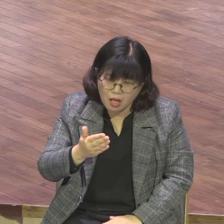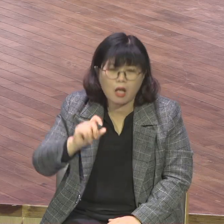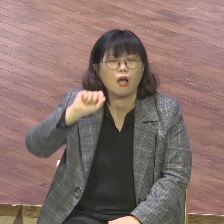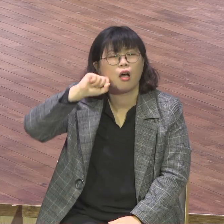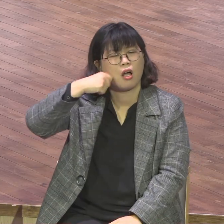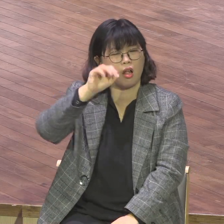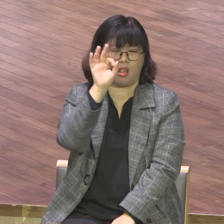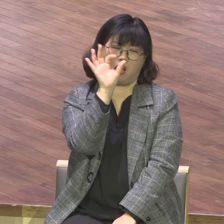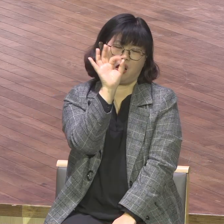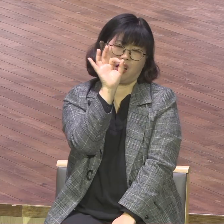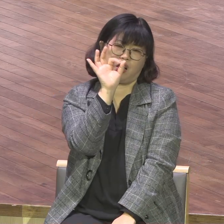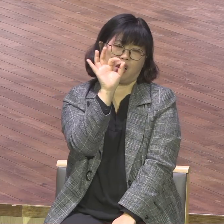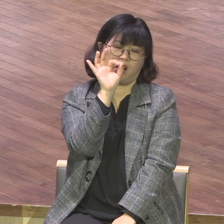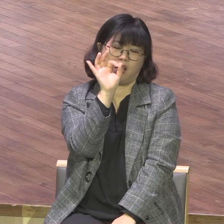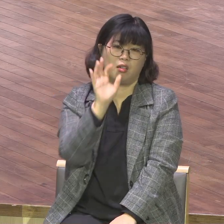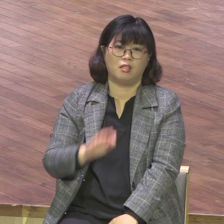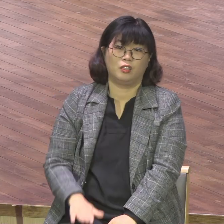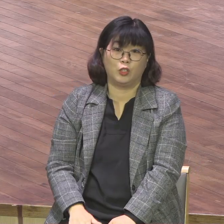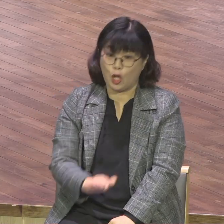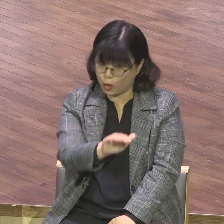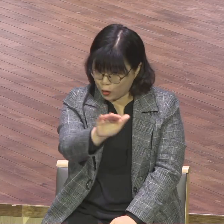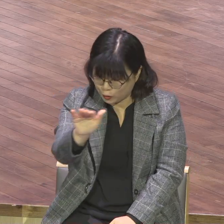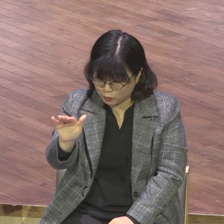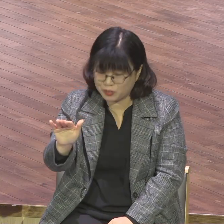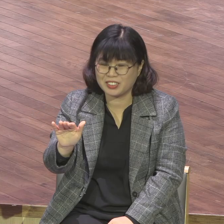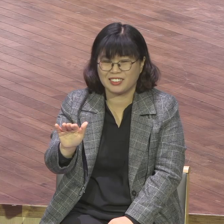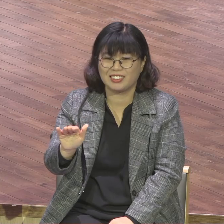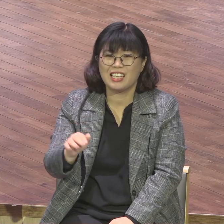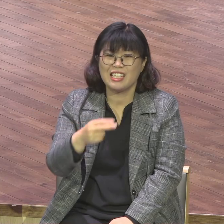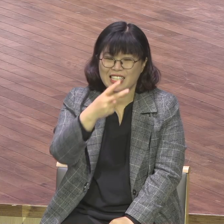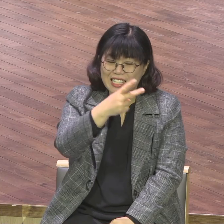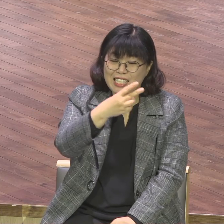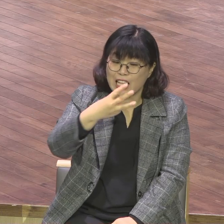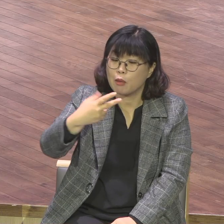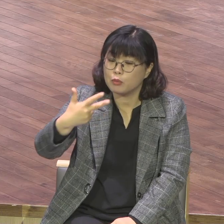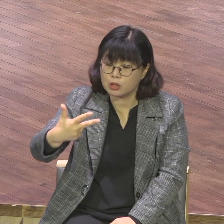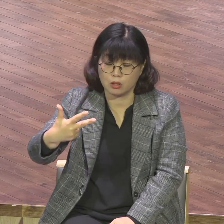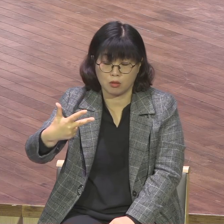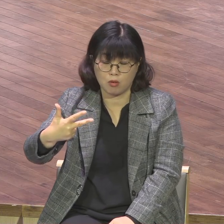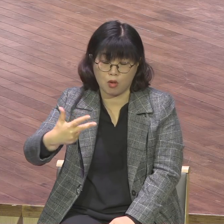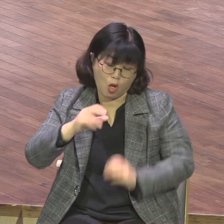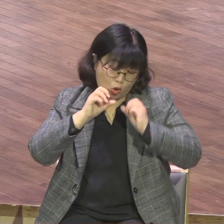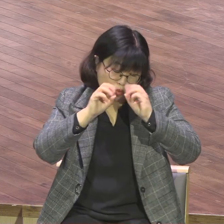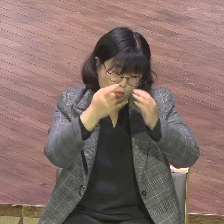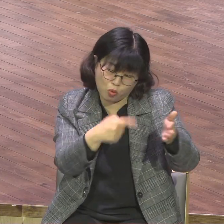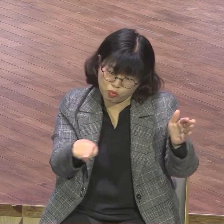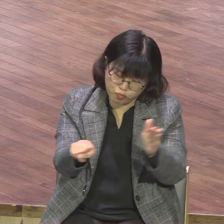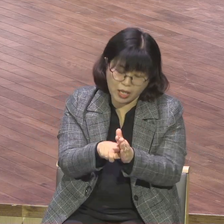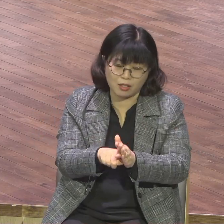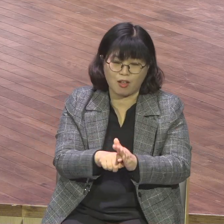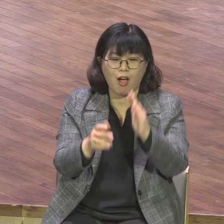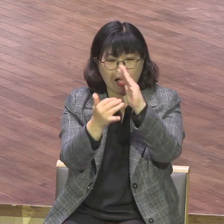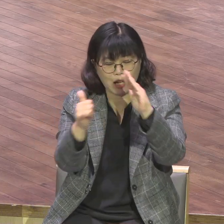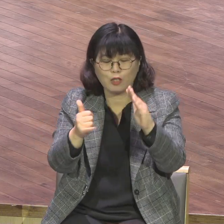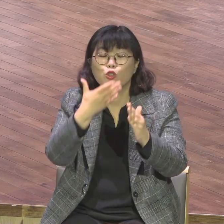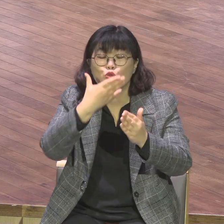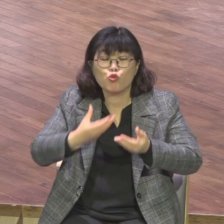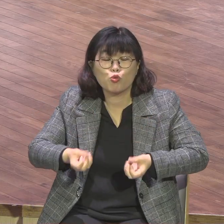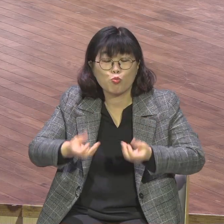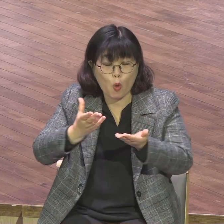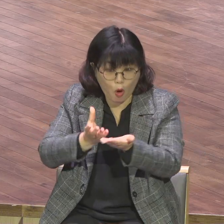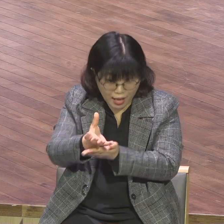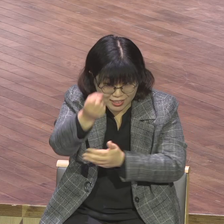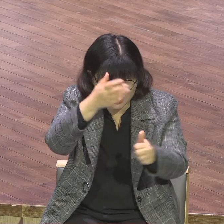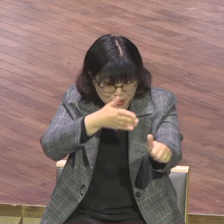모든 가정들은 237 선교의 플랫폼 되기를 제물로 축복합니다. 그럼 첫째로